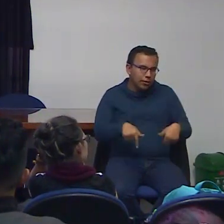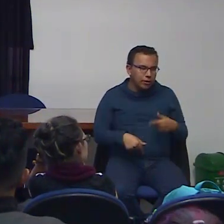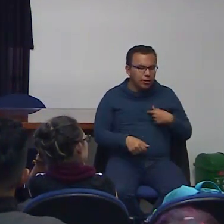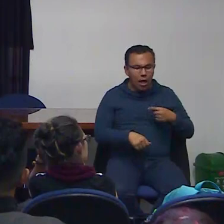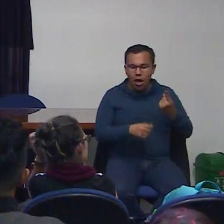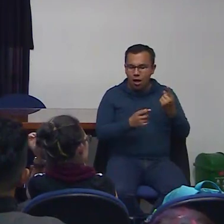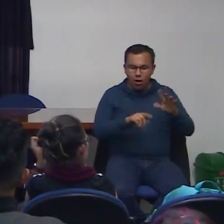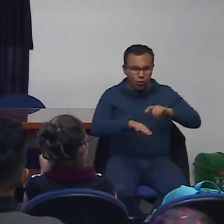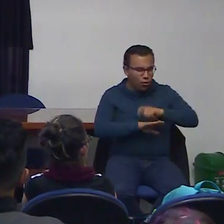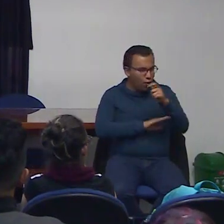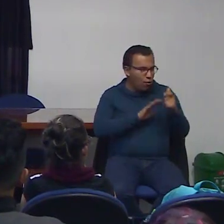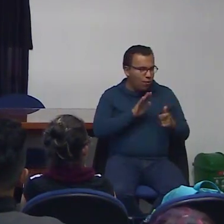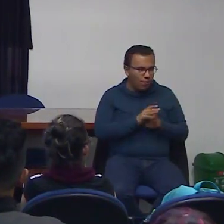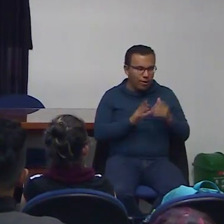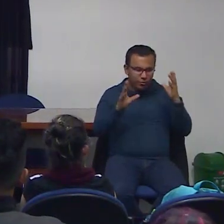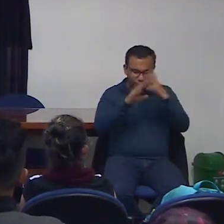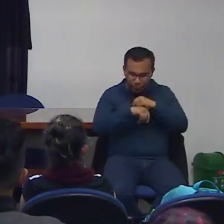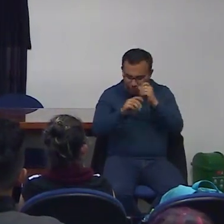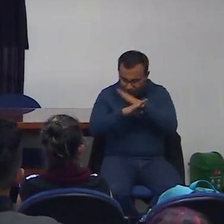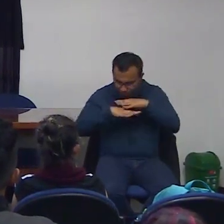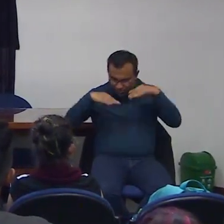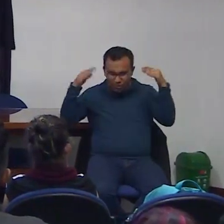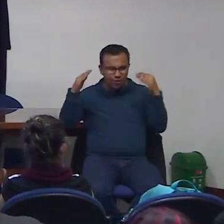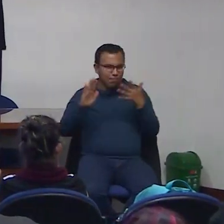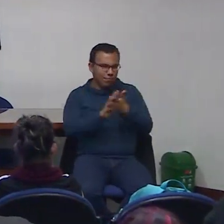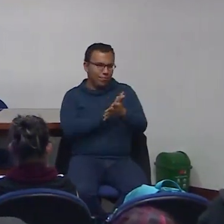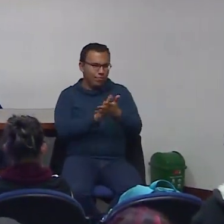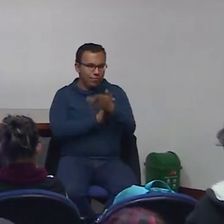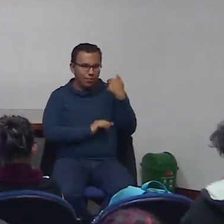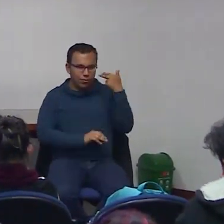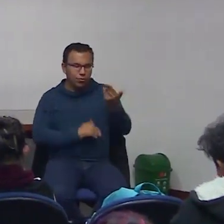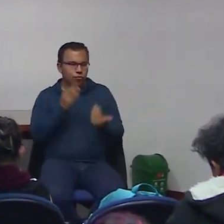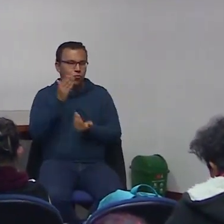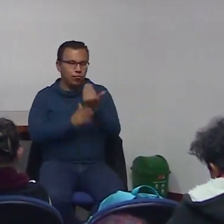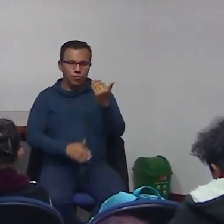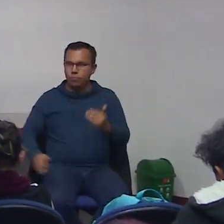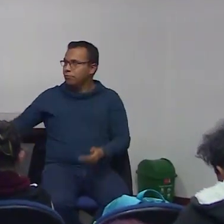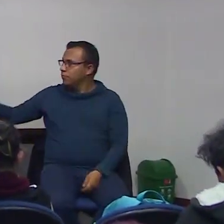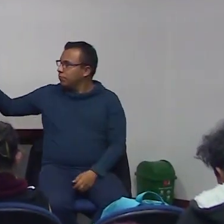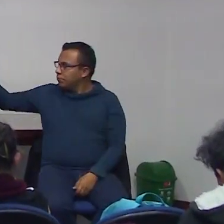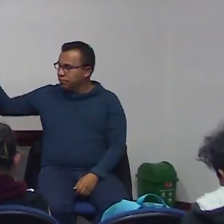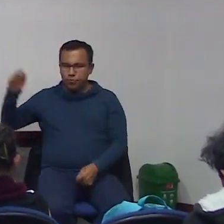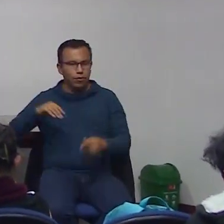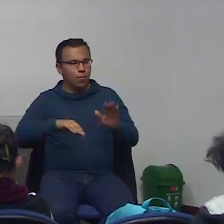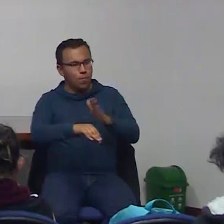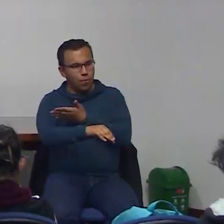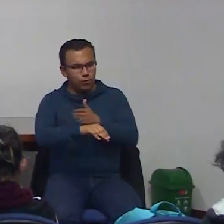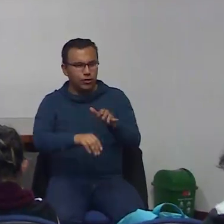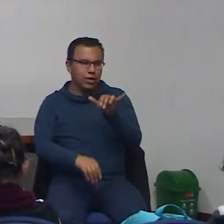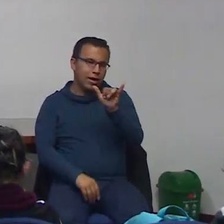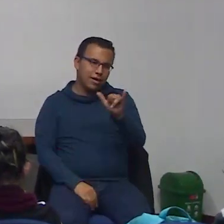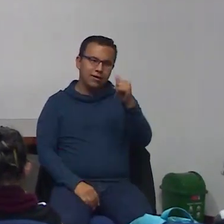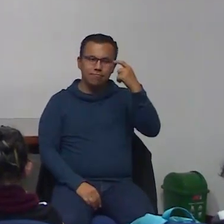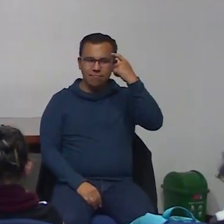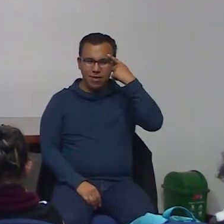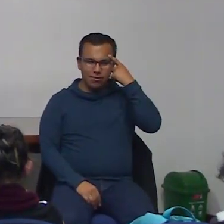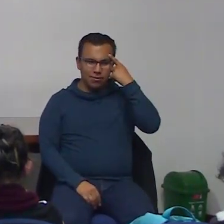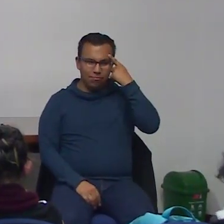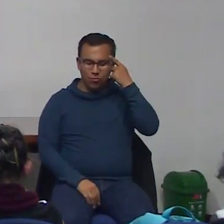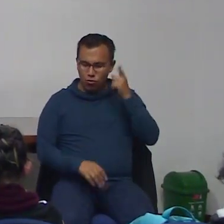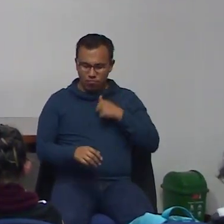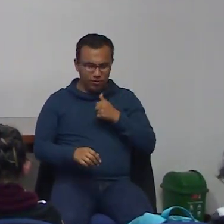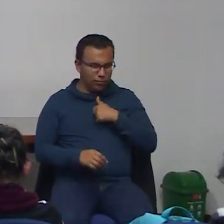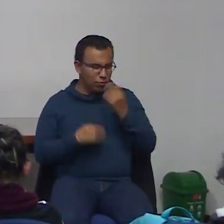me va toda la tarde y toda la noche entonces finalmente se crea pues music and Mind que significa música y